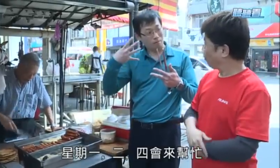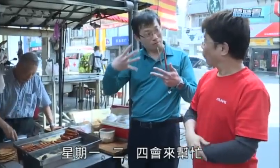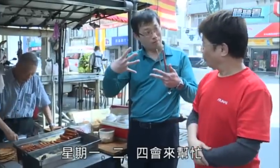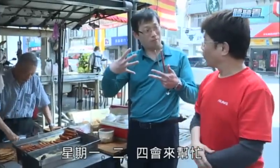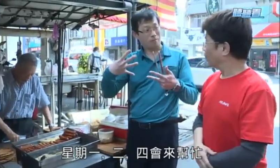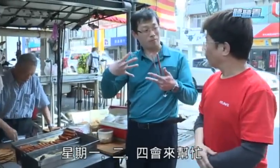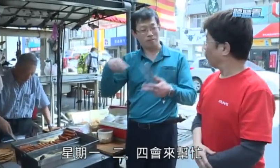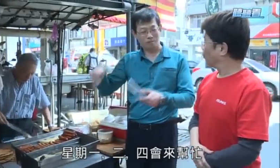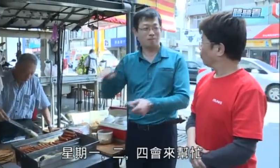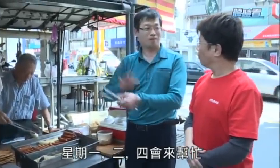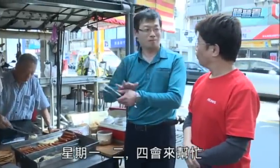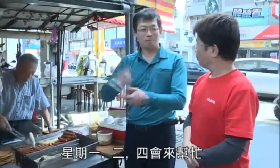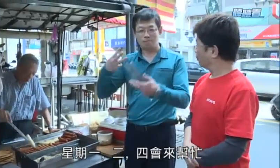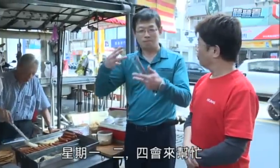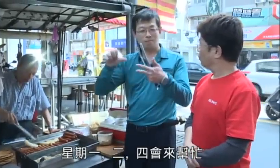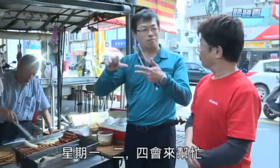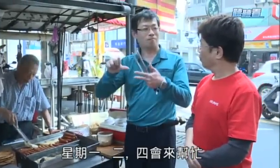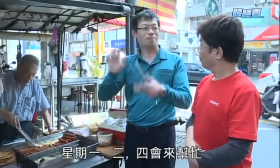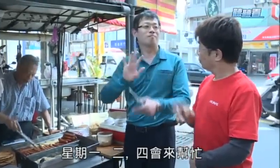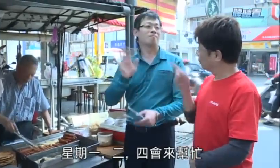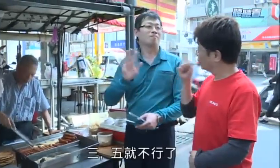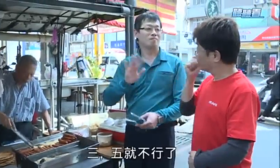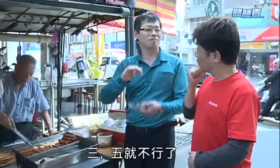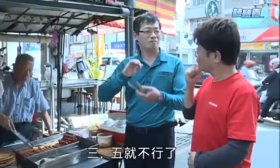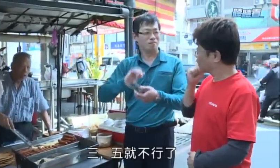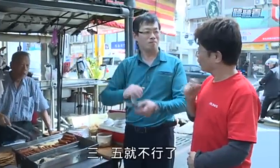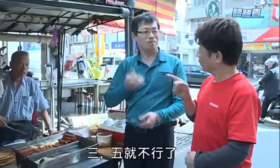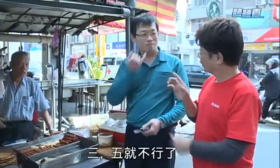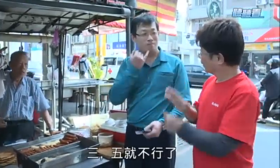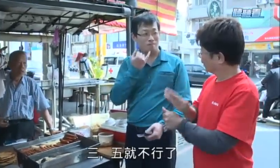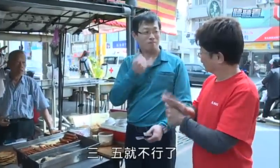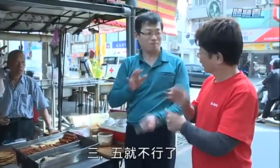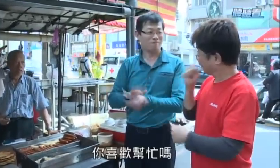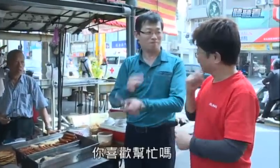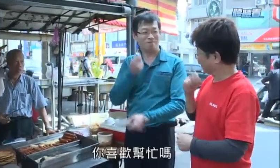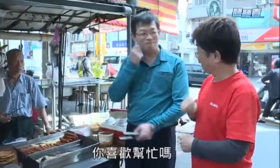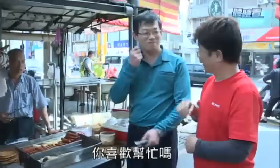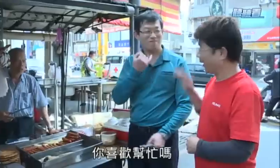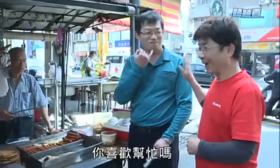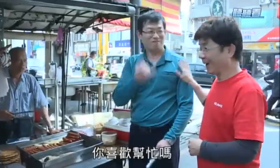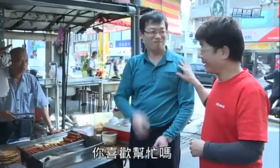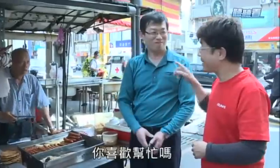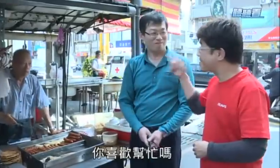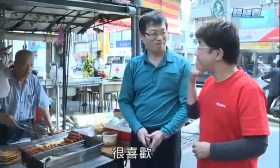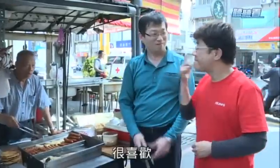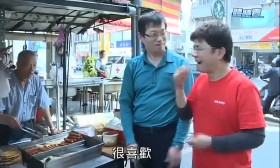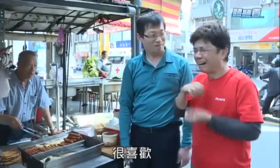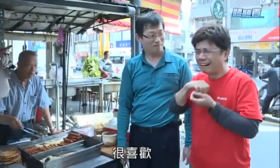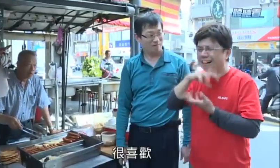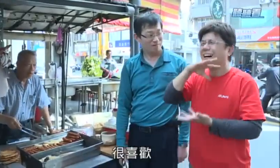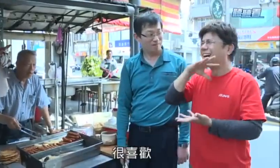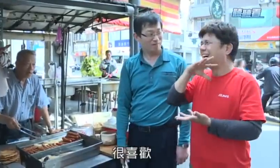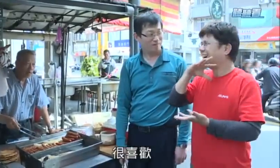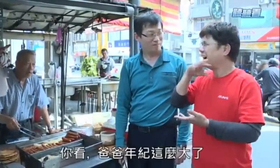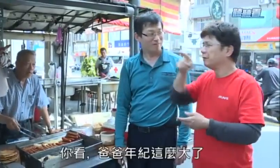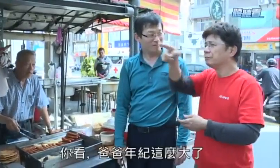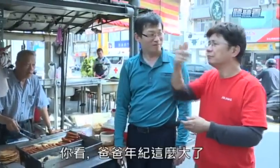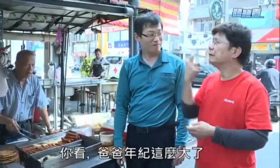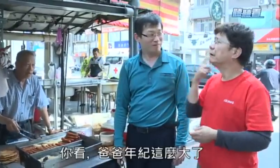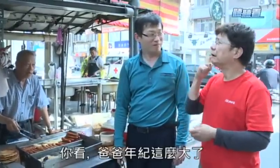一、二、四会来帮忙，三五就不行了。你喜欢帮忙吗？ 很喜欢。哎，你看啊，爸爸年纪